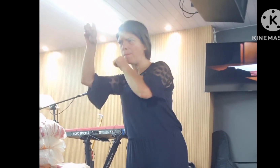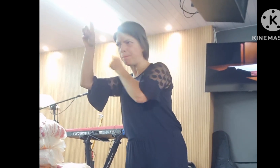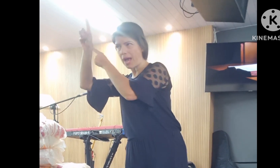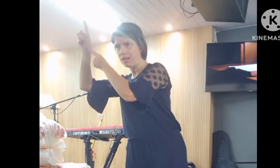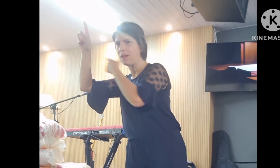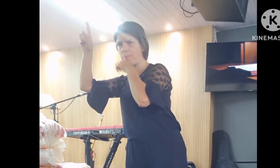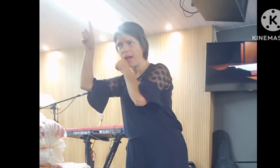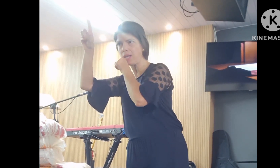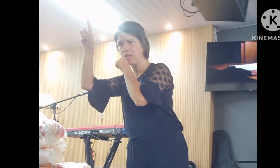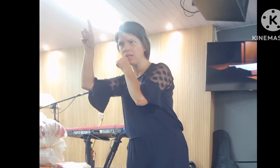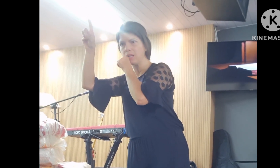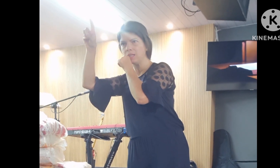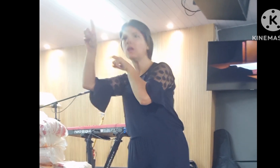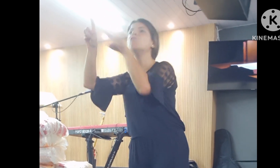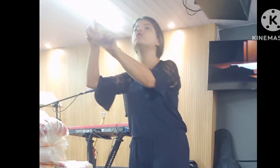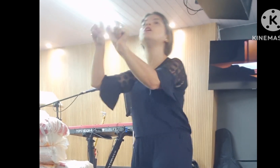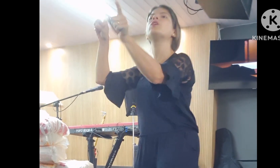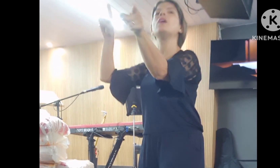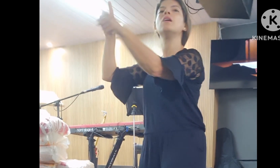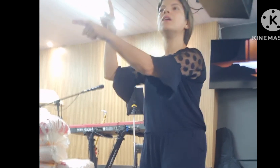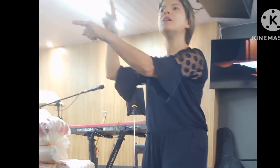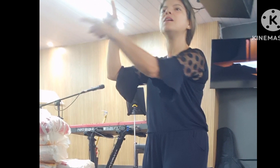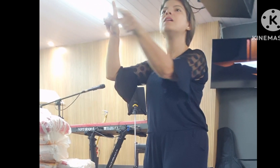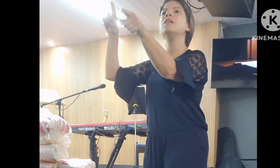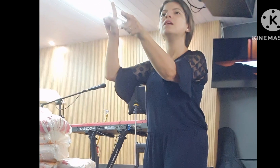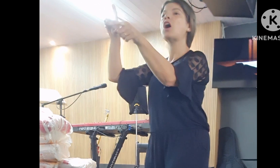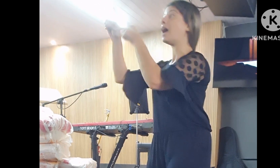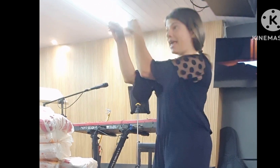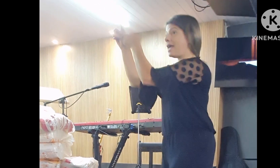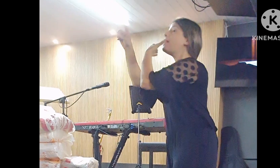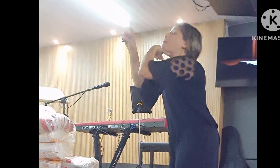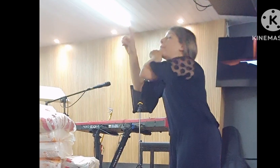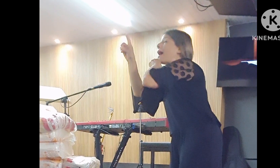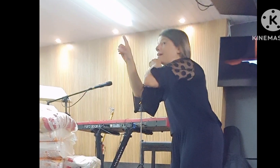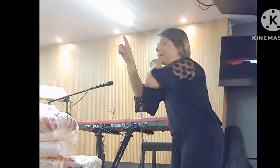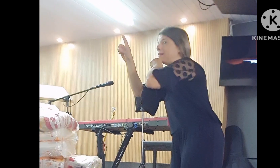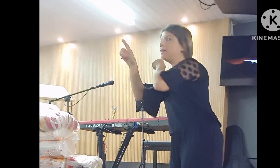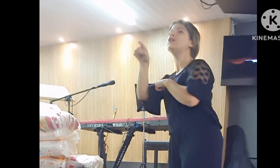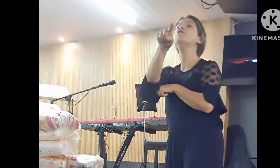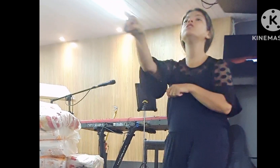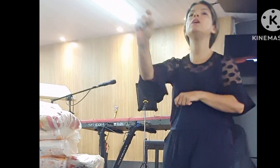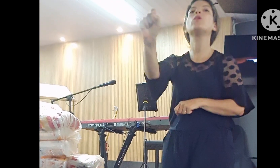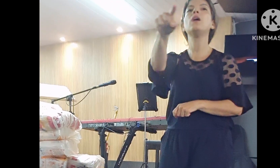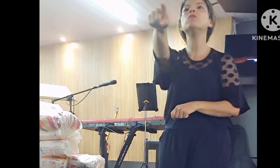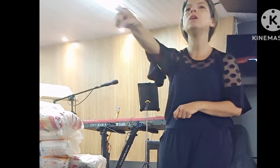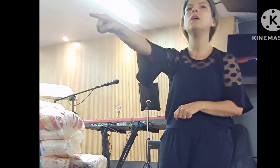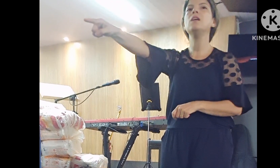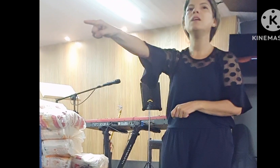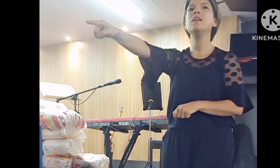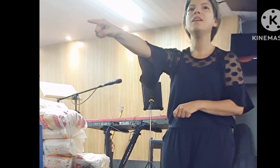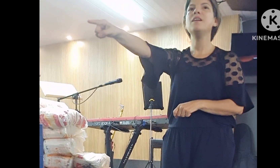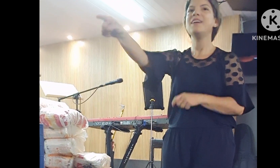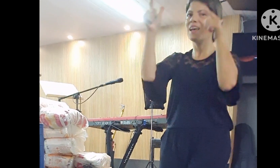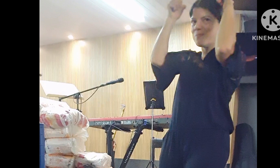abençoado. Eu estou com você todos os dias, eu estarei com você todos os dias até a consumação do século.